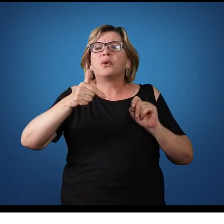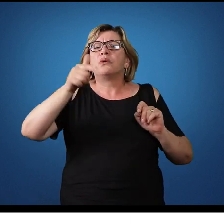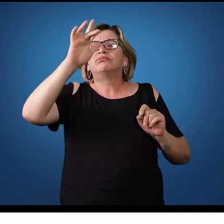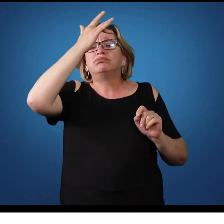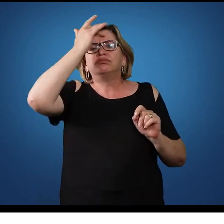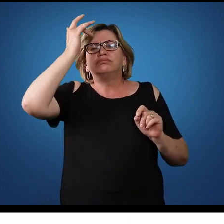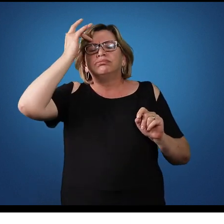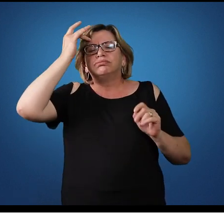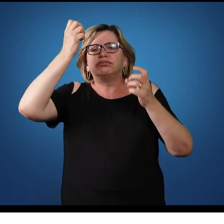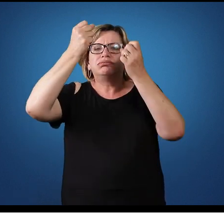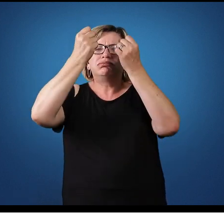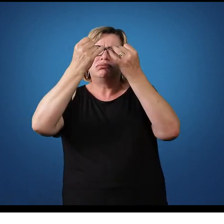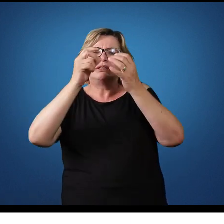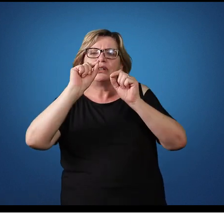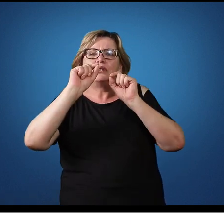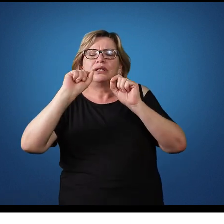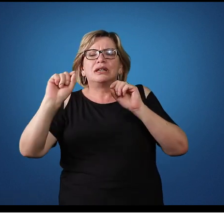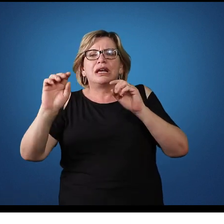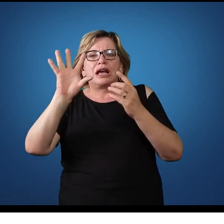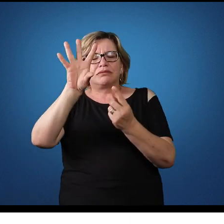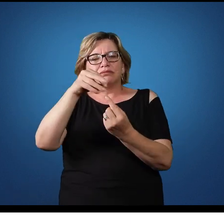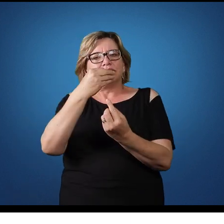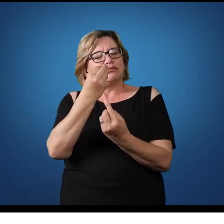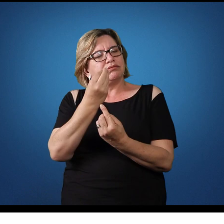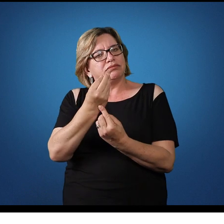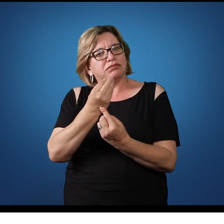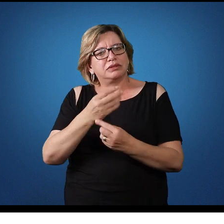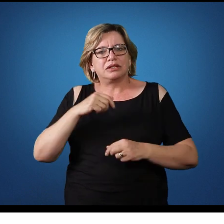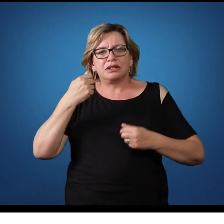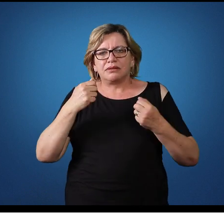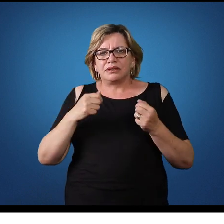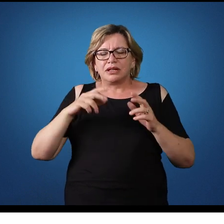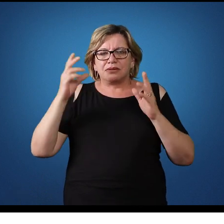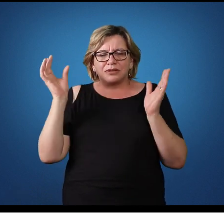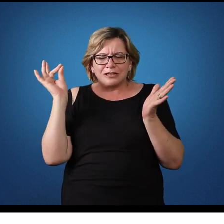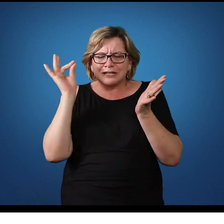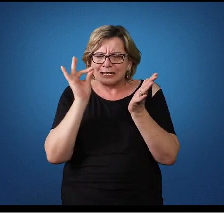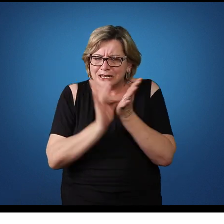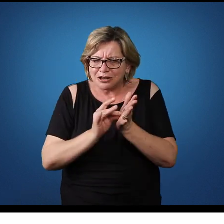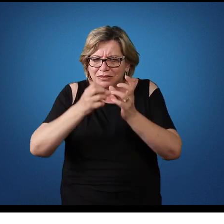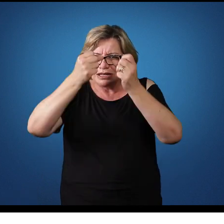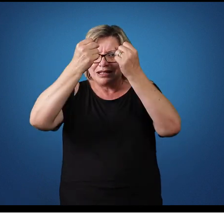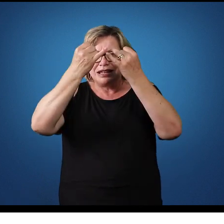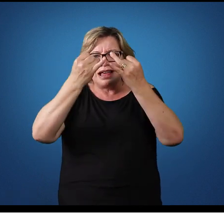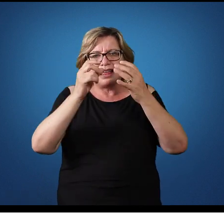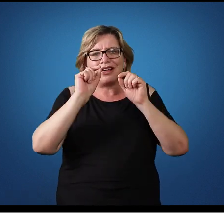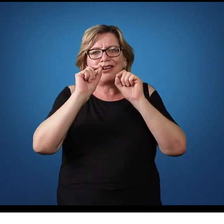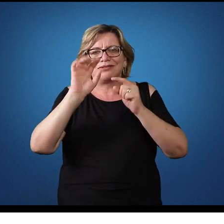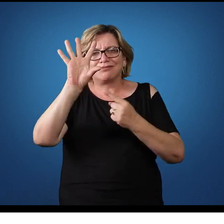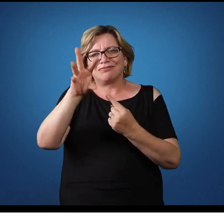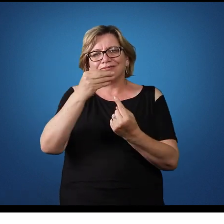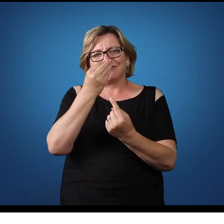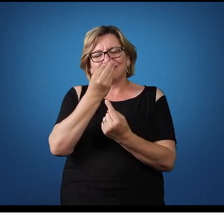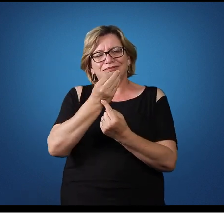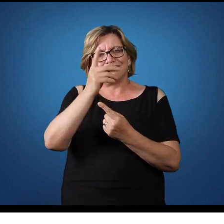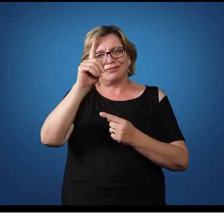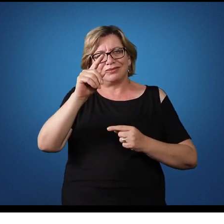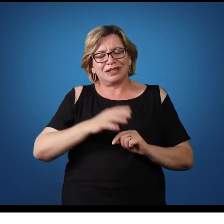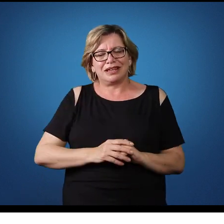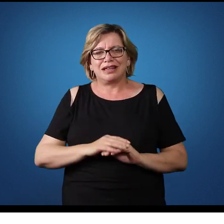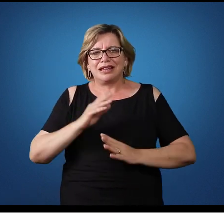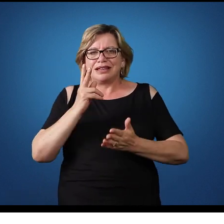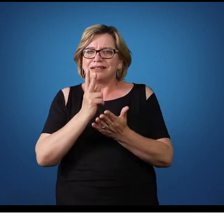pessoas definiram como sendo arte. Trata-se de encontrar alguma coisa que defina realmente o que é arte. E boas definições em